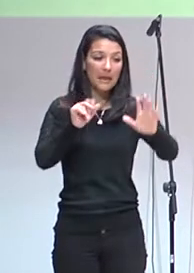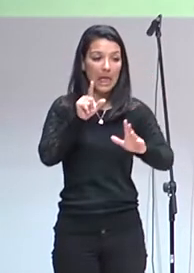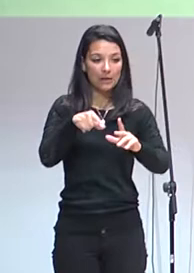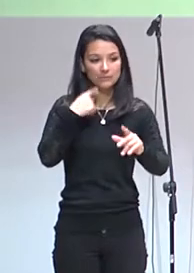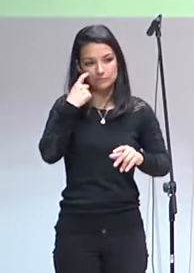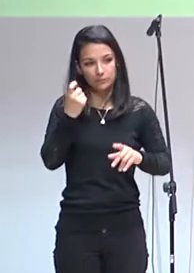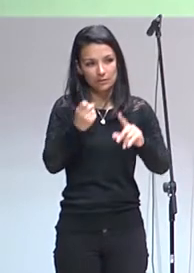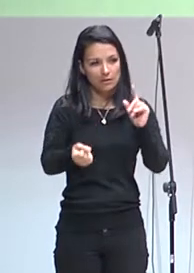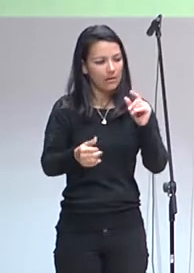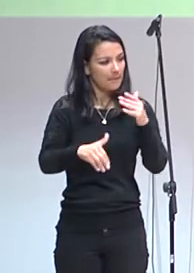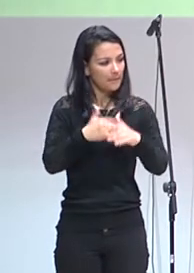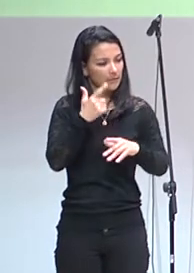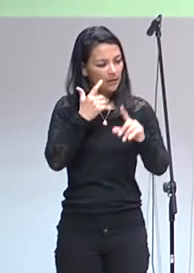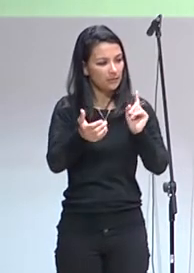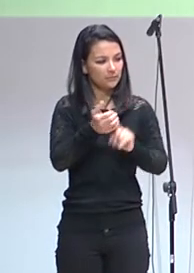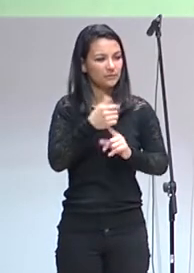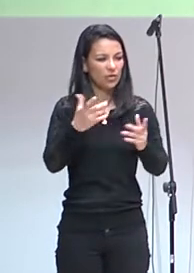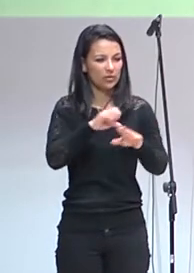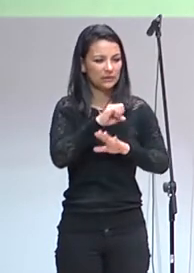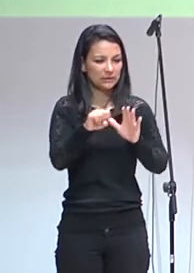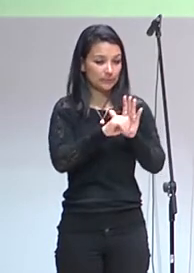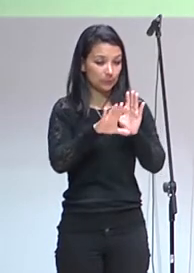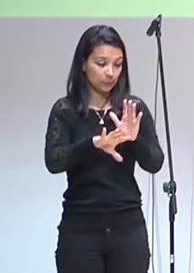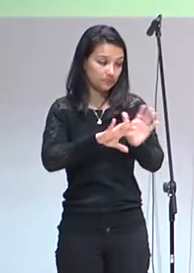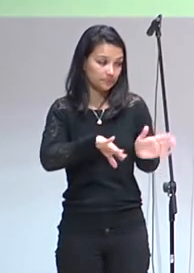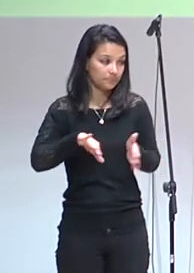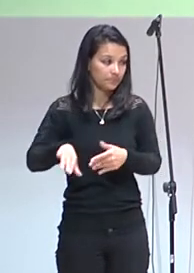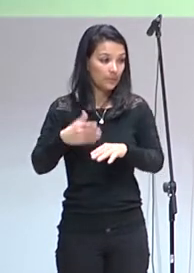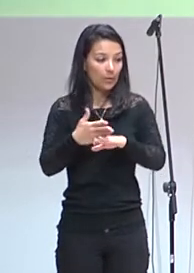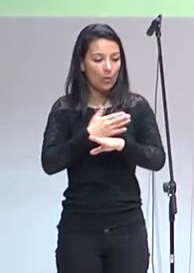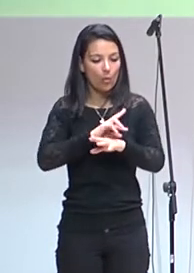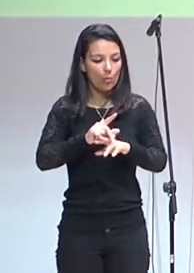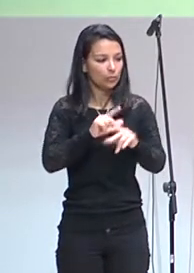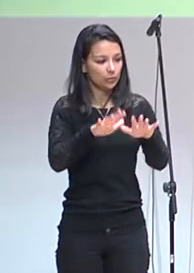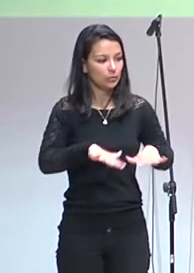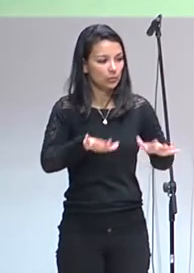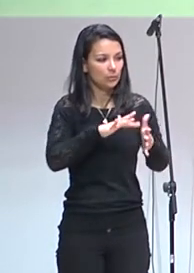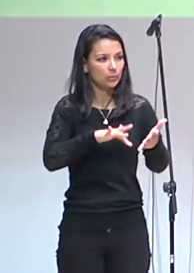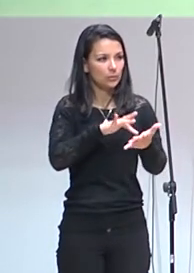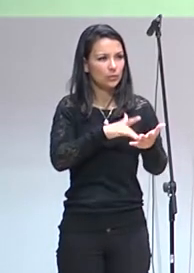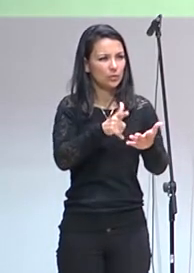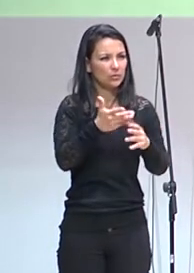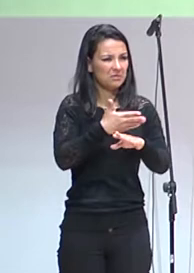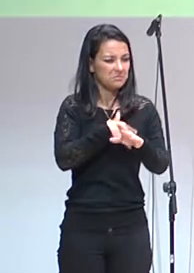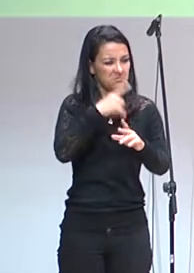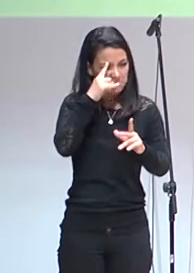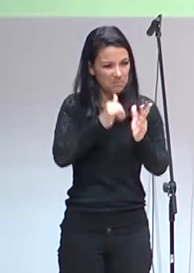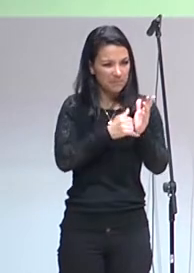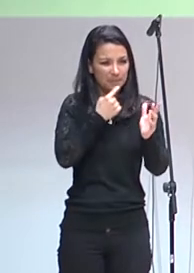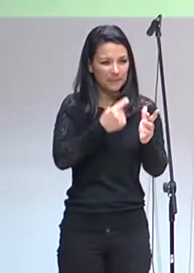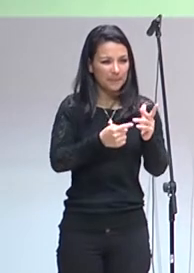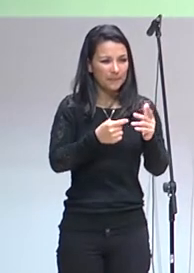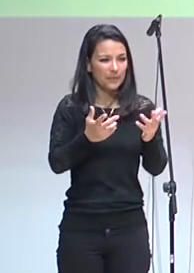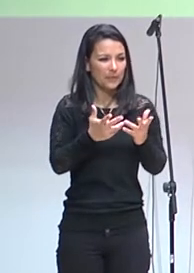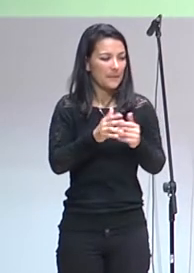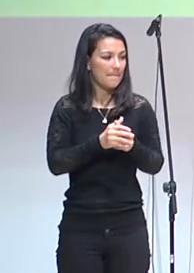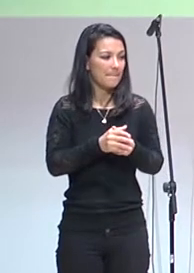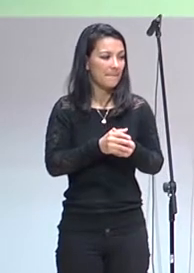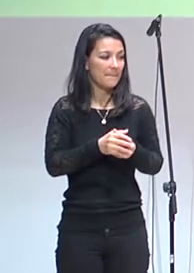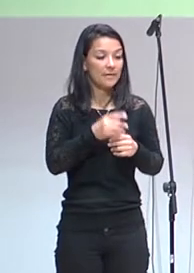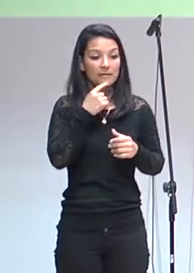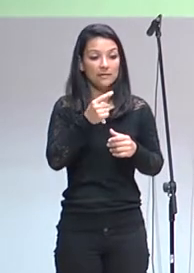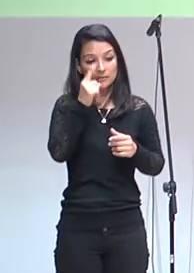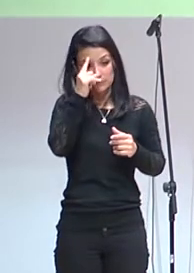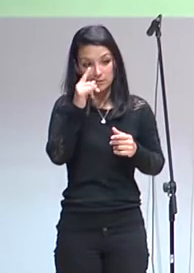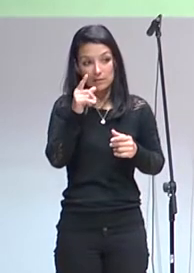buscar. Otra frase que me llamaba mucho la atención, ¿no?, creo que se dijo aquí, es que nosotros